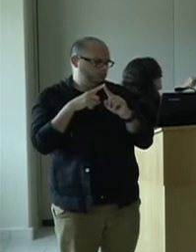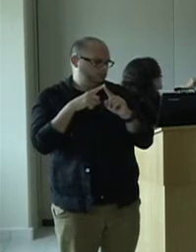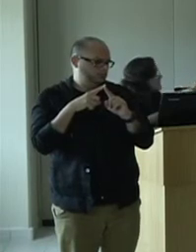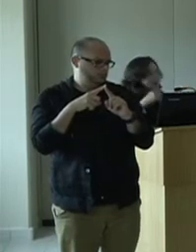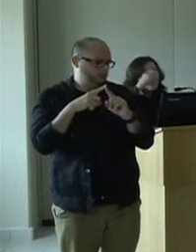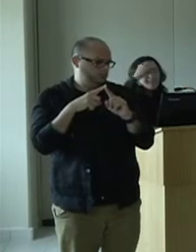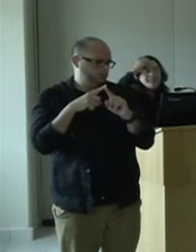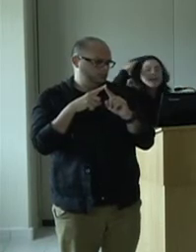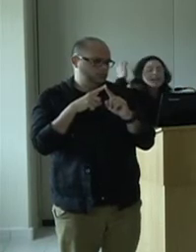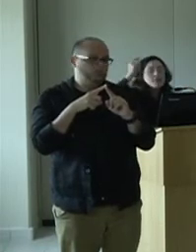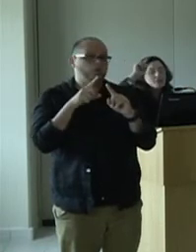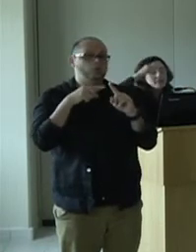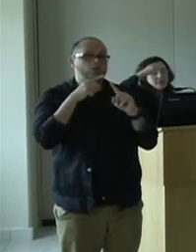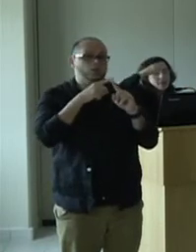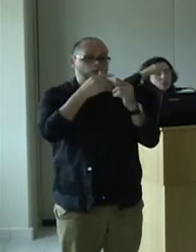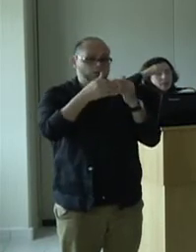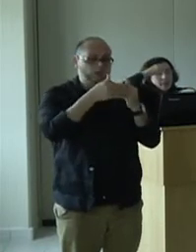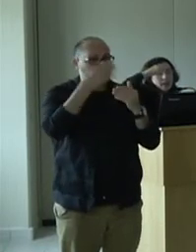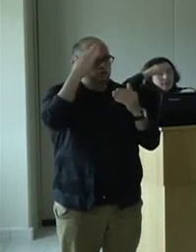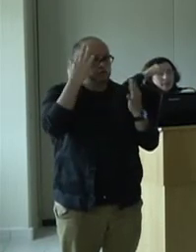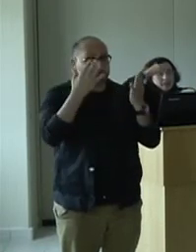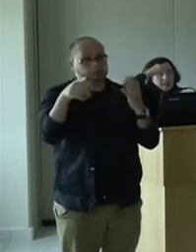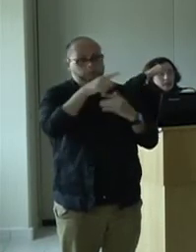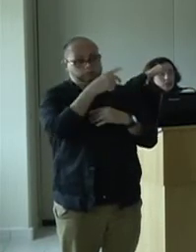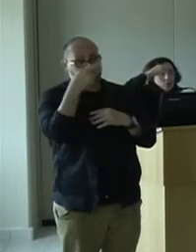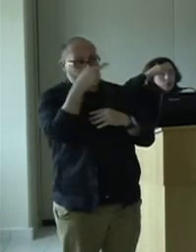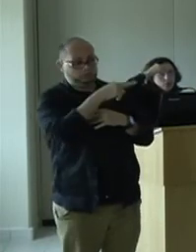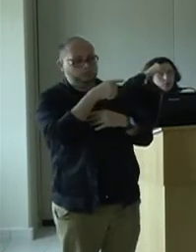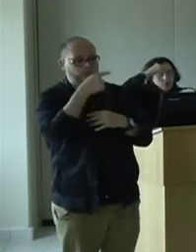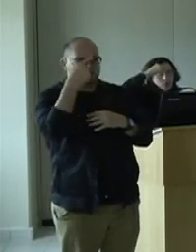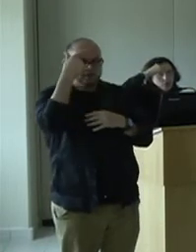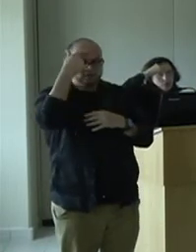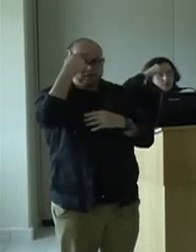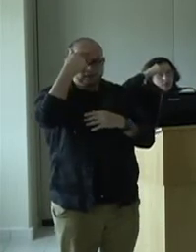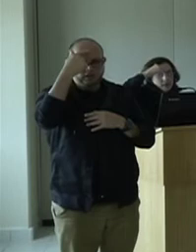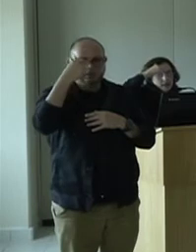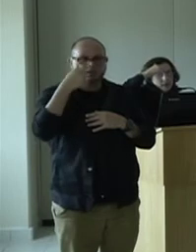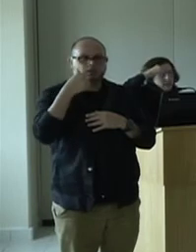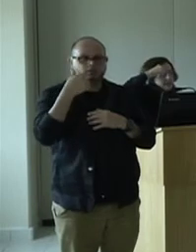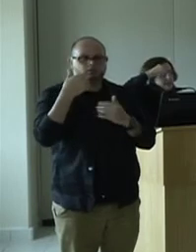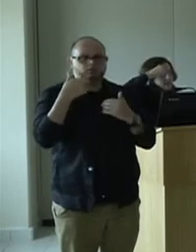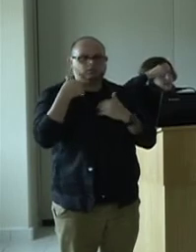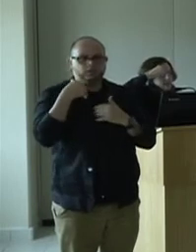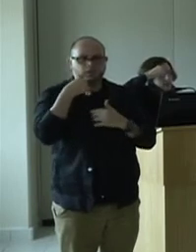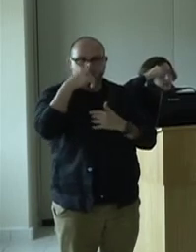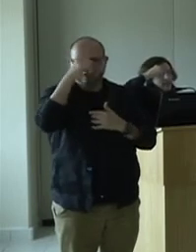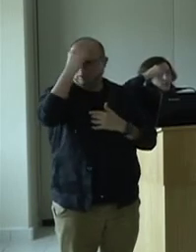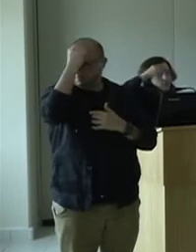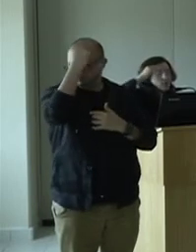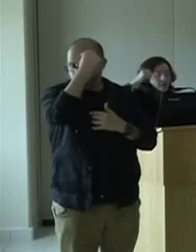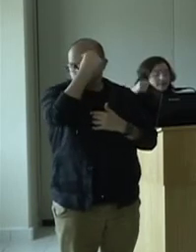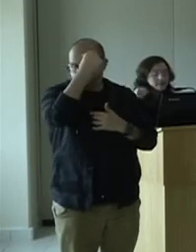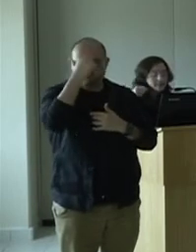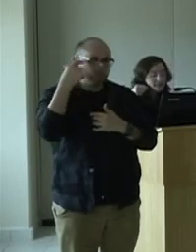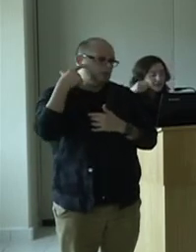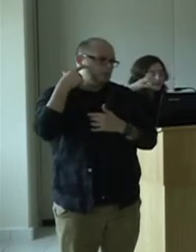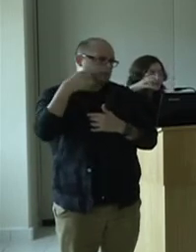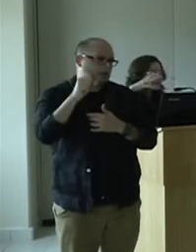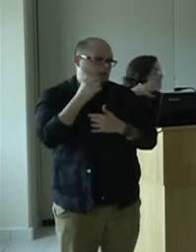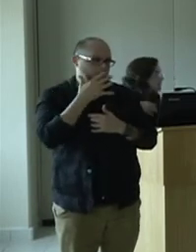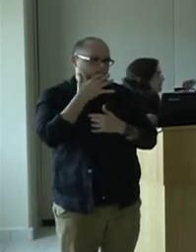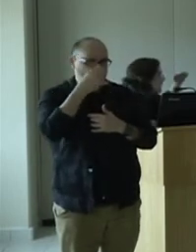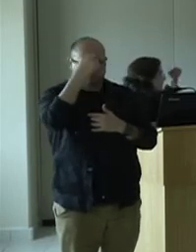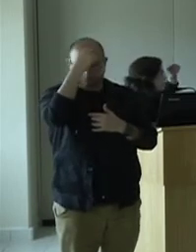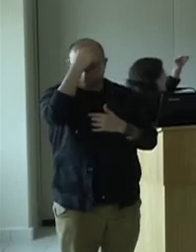lo ponen de cerca, él tenía aquí, no sé si se dieron cuenta, en la frente, un botoncito, un sticker plateado. Pues con